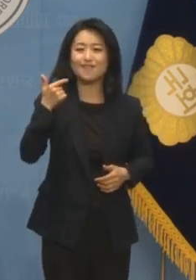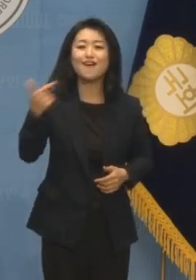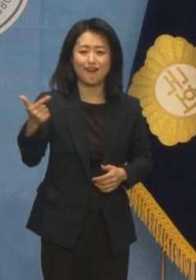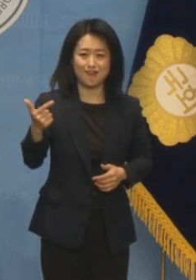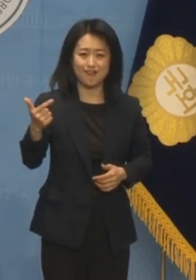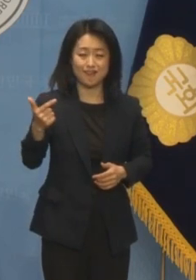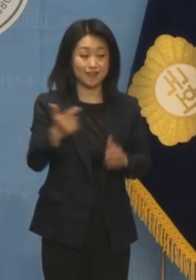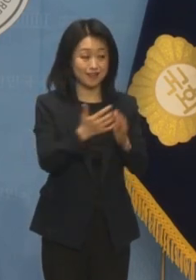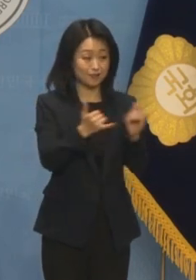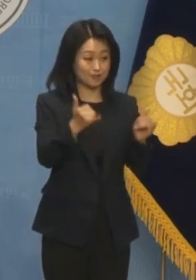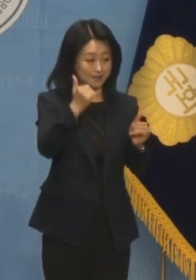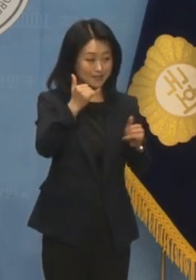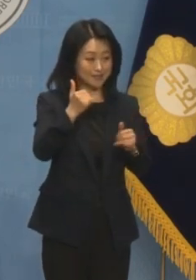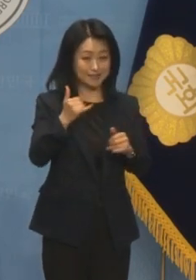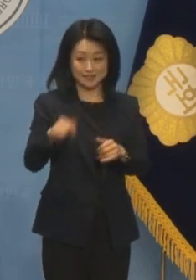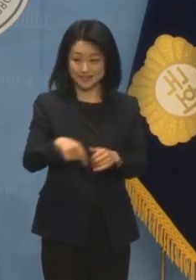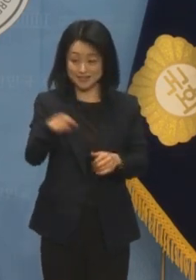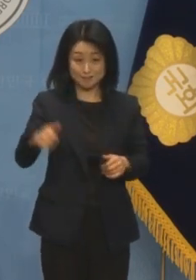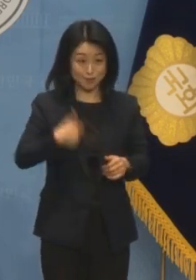힘은 명심하기